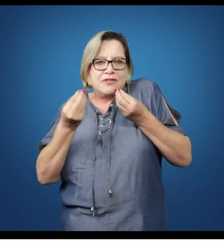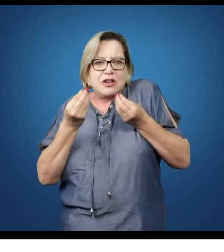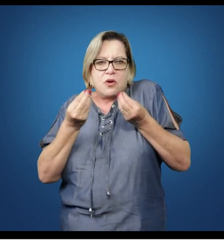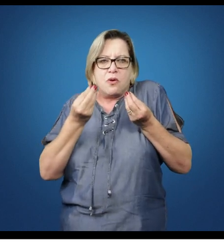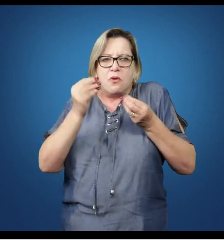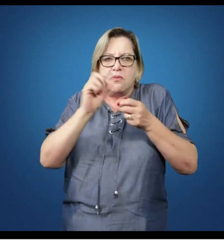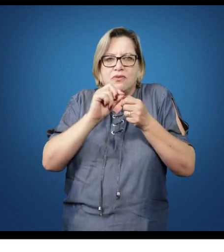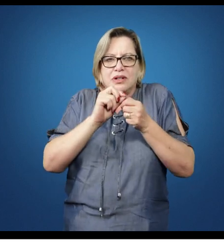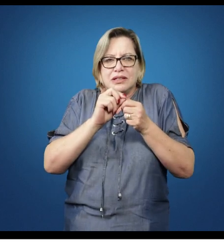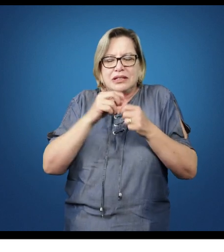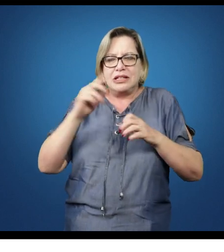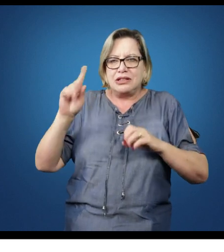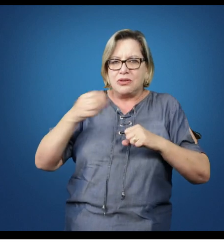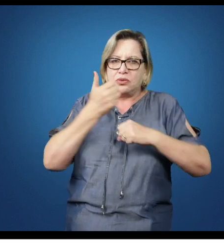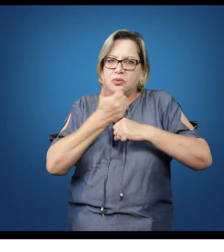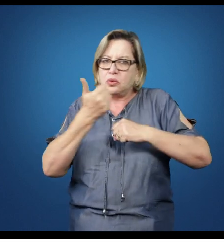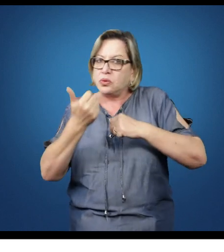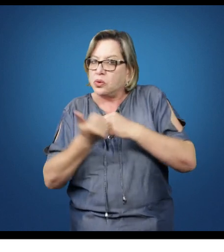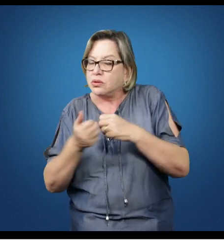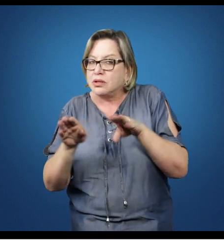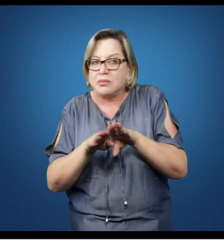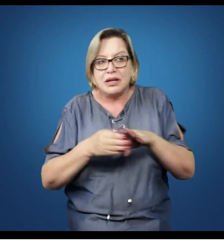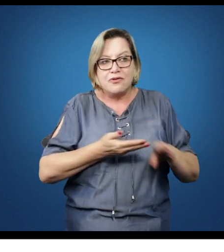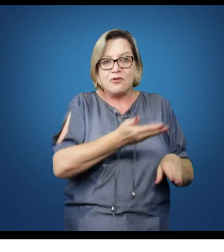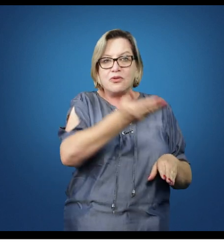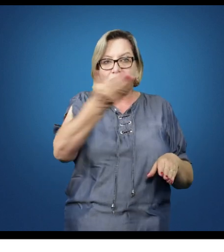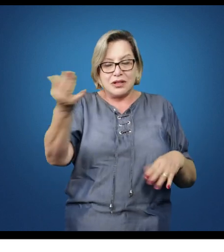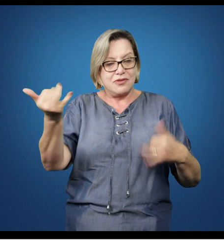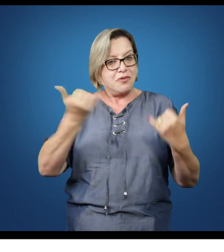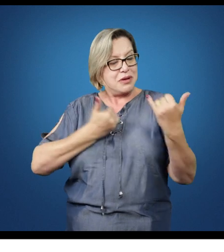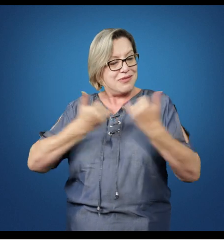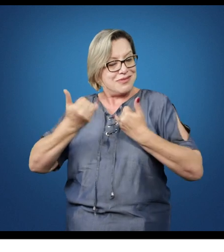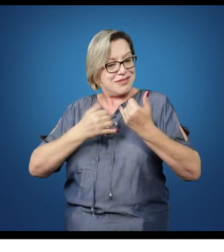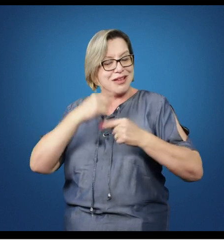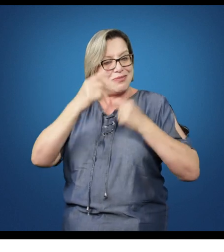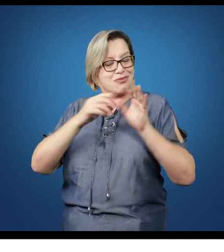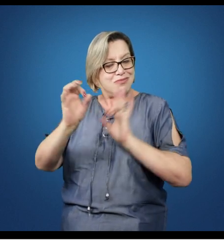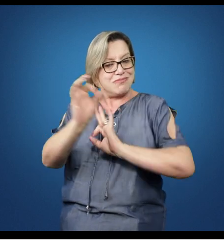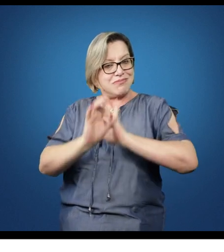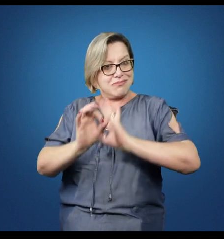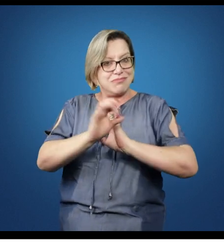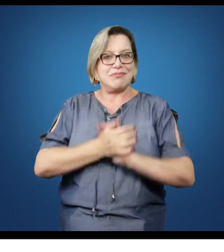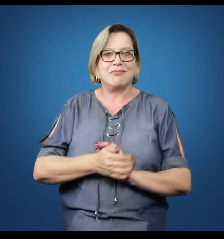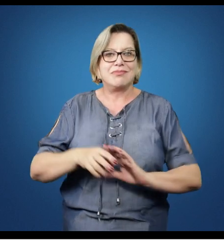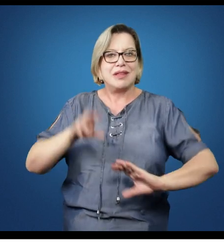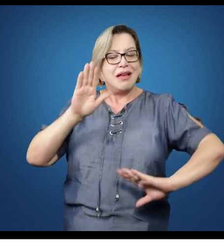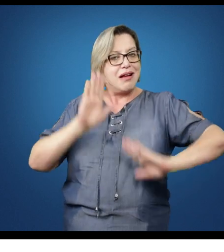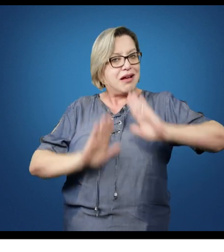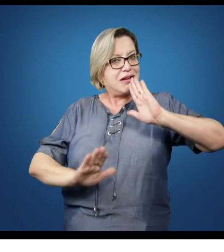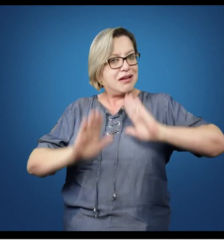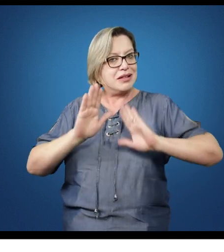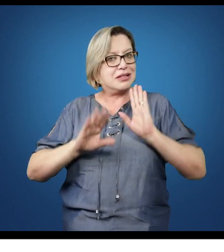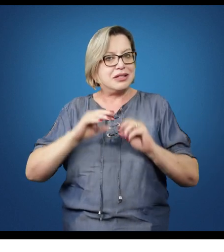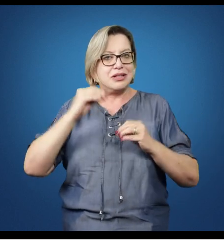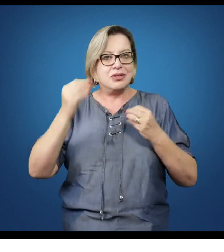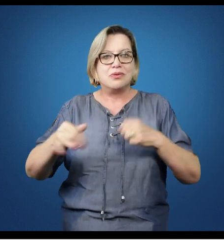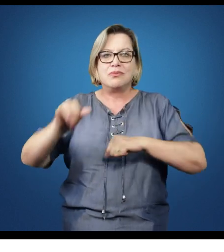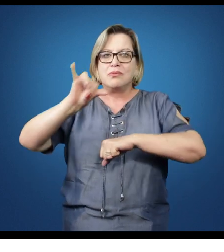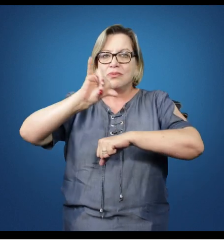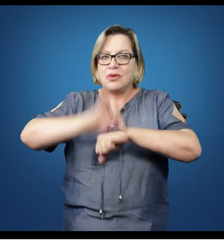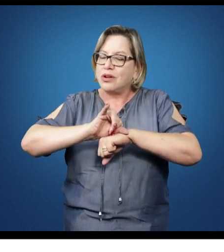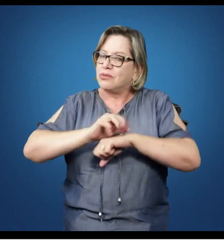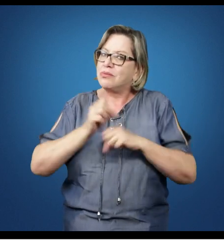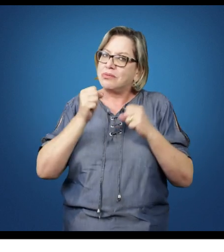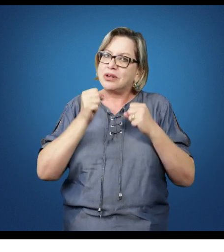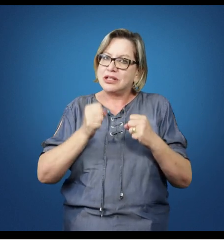no que os tutores e vocês vão passar pra mim então o que acontece dependendo da situação de cada pólo nós